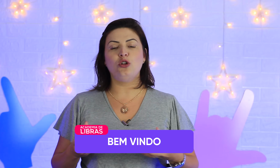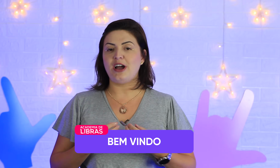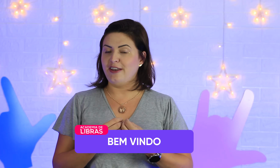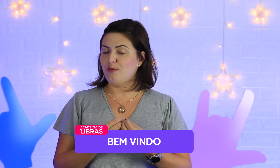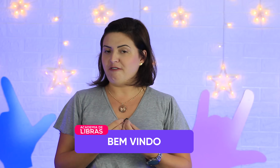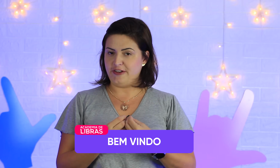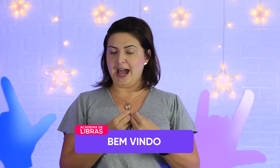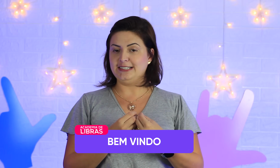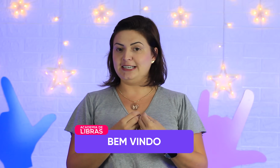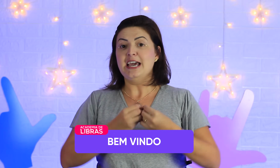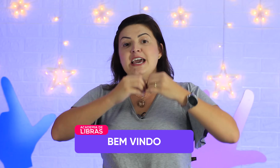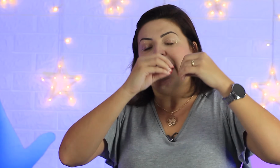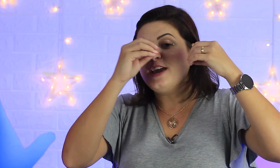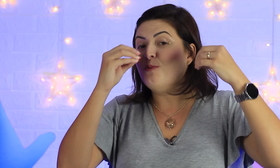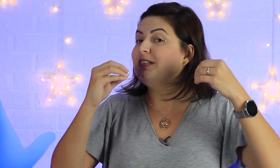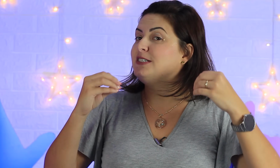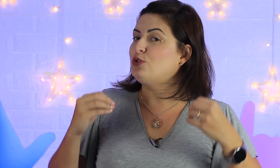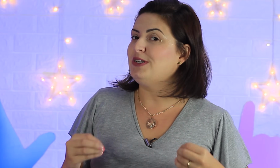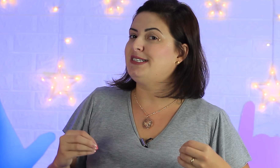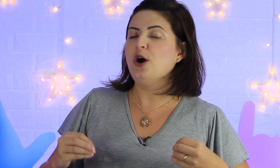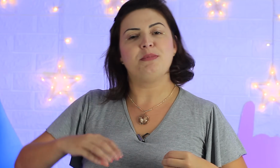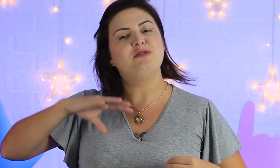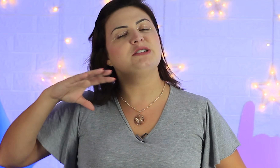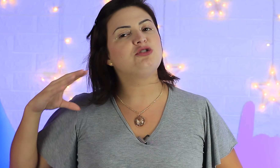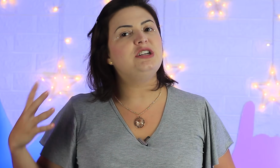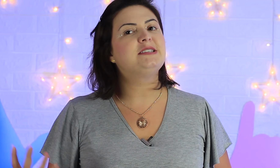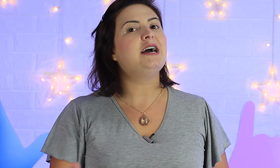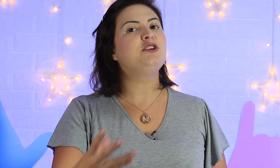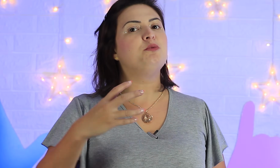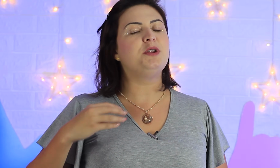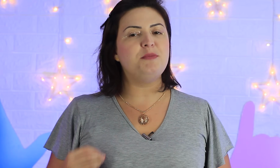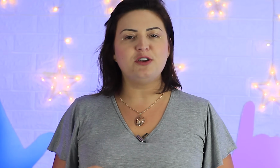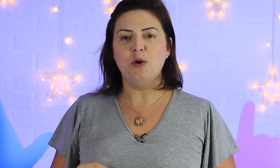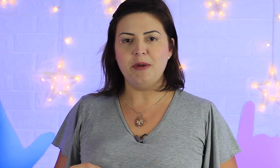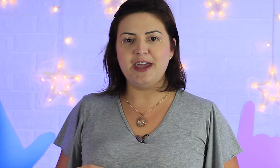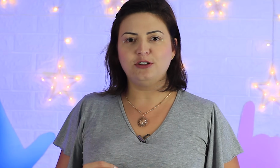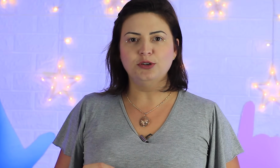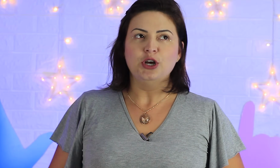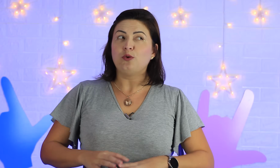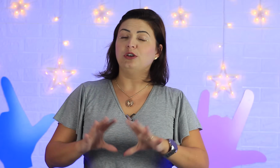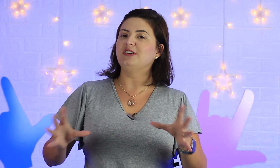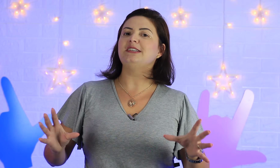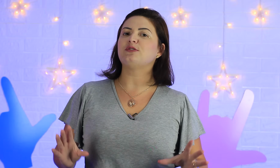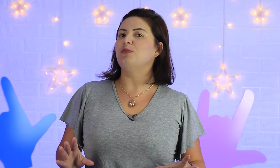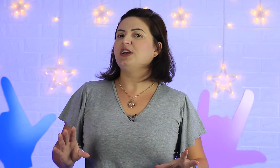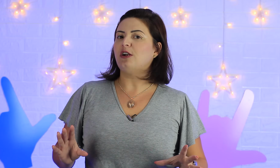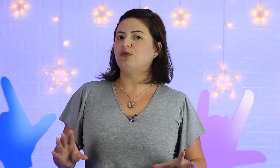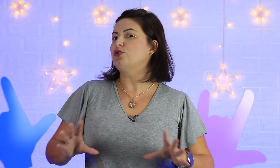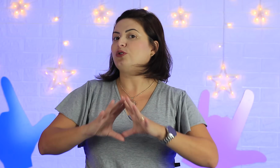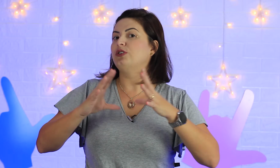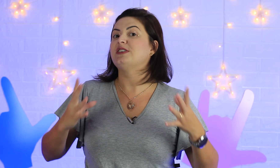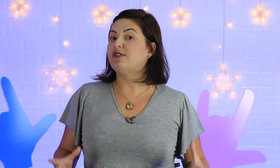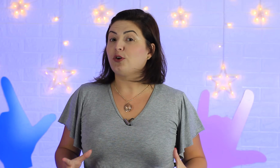colocar em uma frase, em uma situação, para você utilizar em um primeiro momento, quando você se comunicar com o surdo. Quando você for